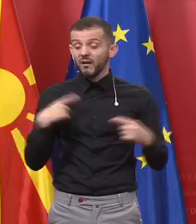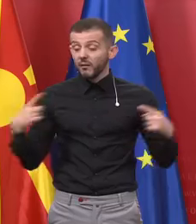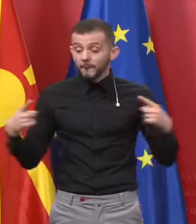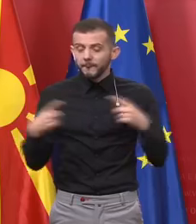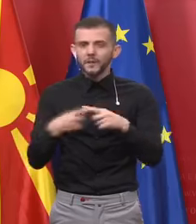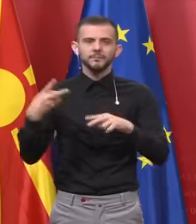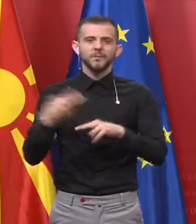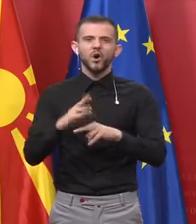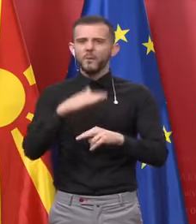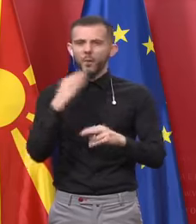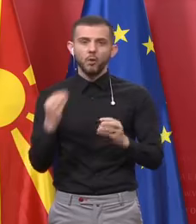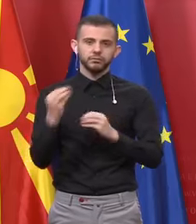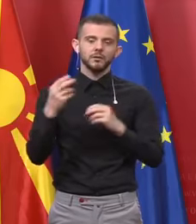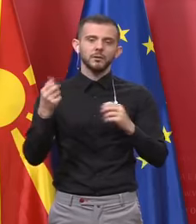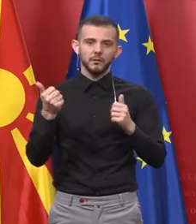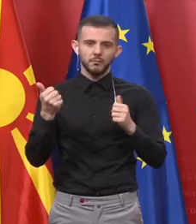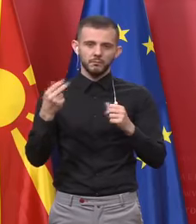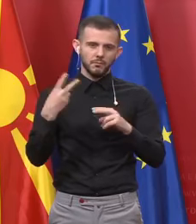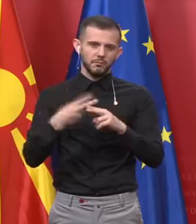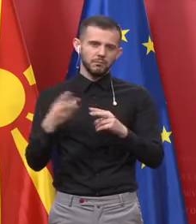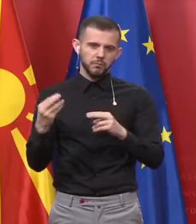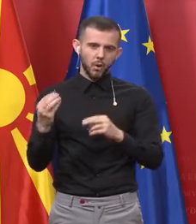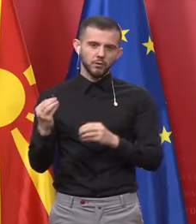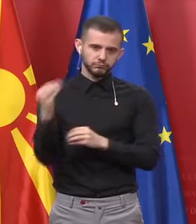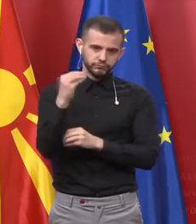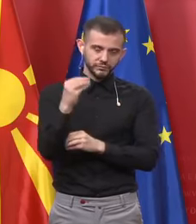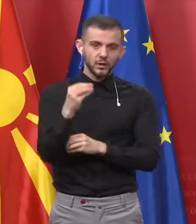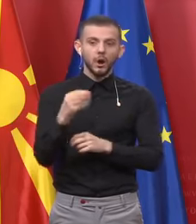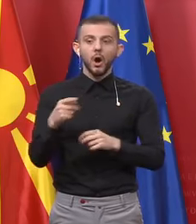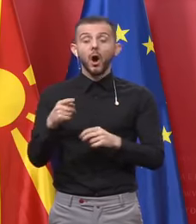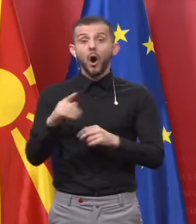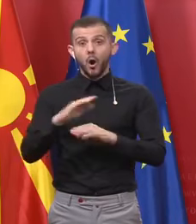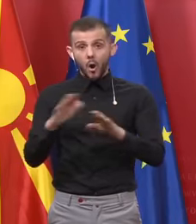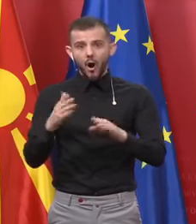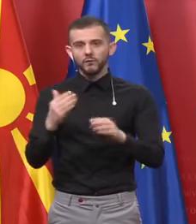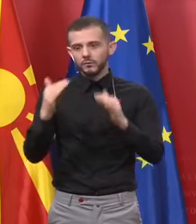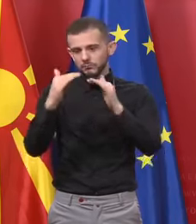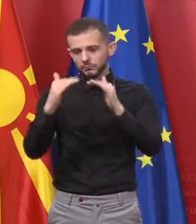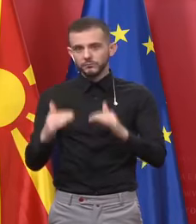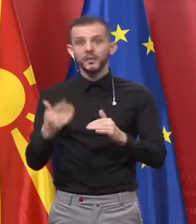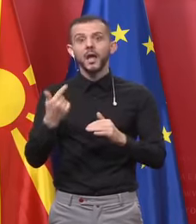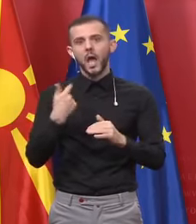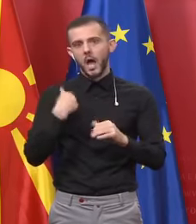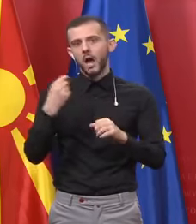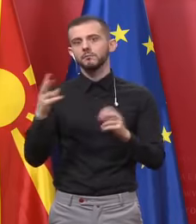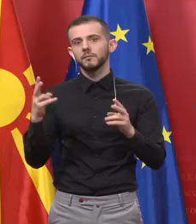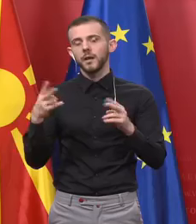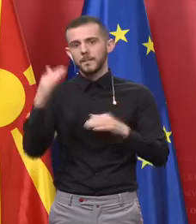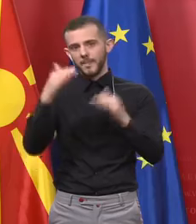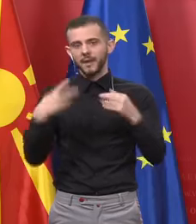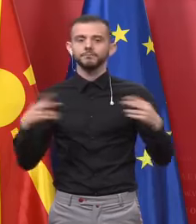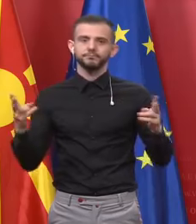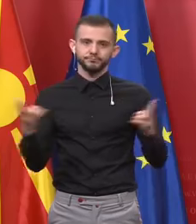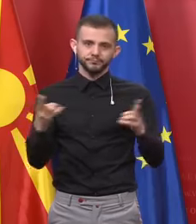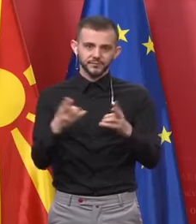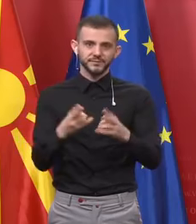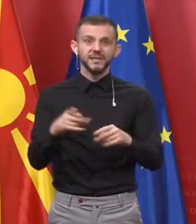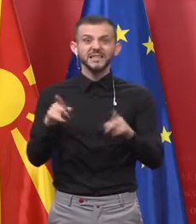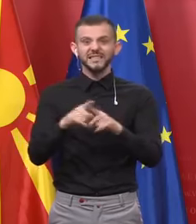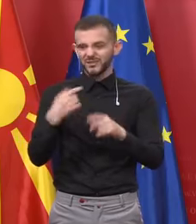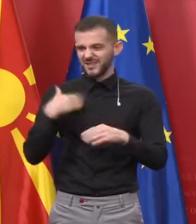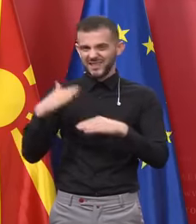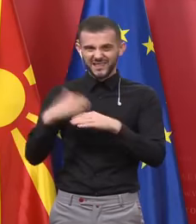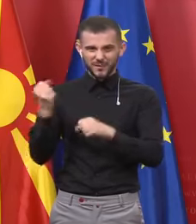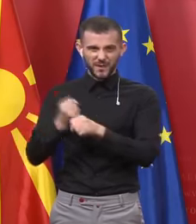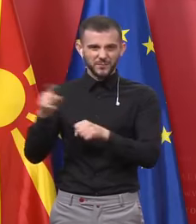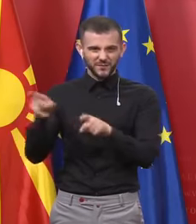помине, кога ќе се намали бројот на пациенти. При тоа, исто како што сега планираме да направиме за Дебар,